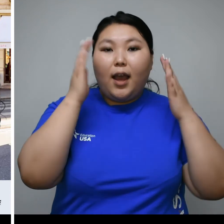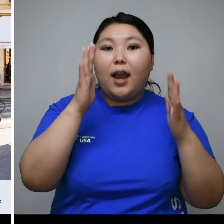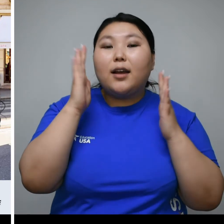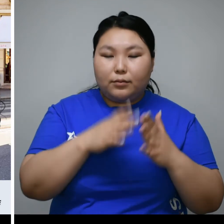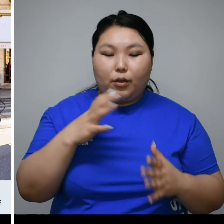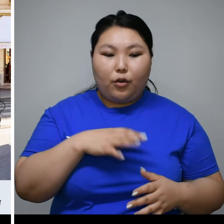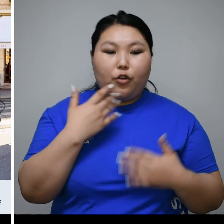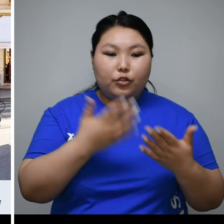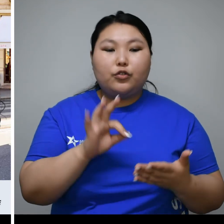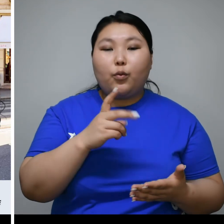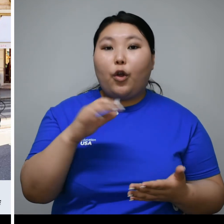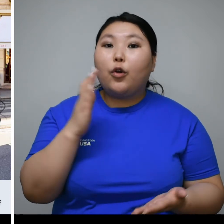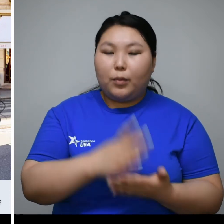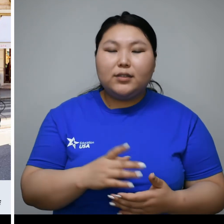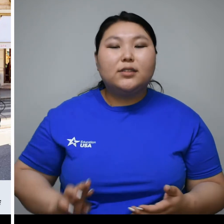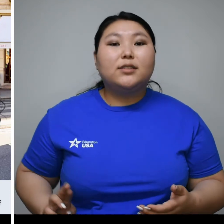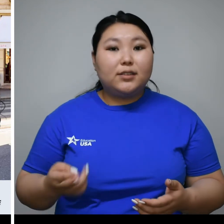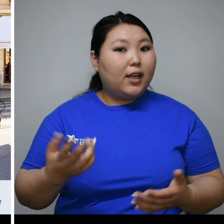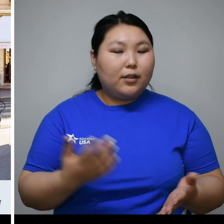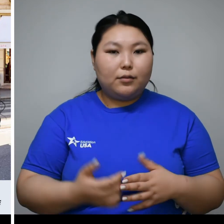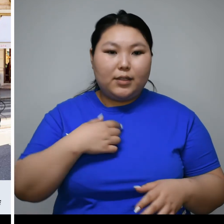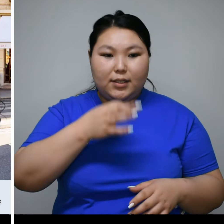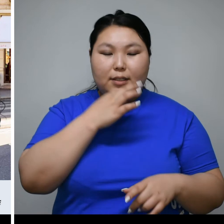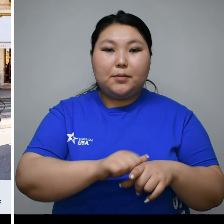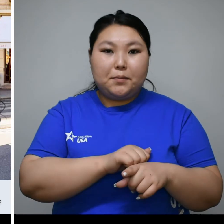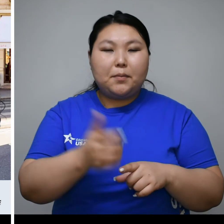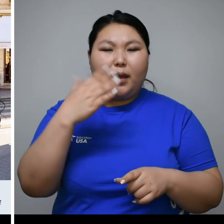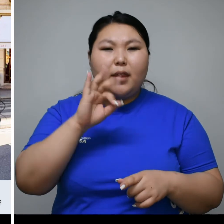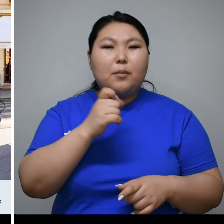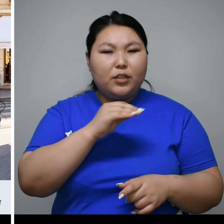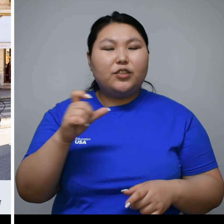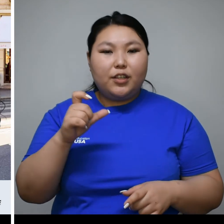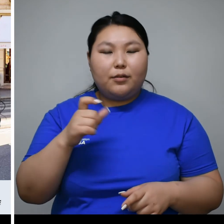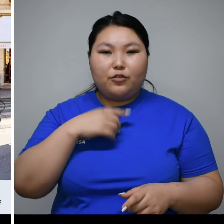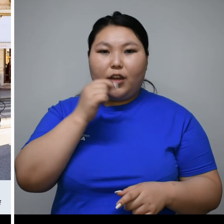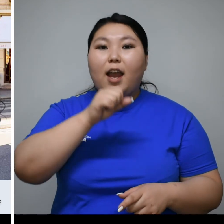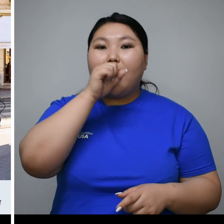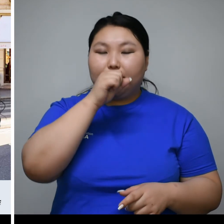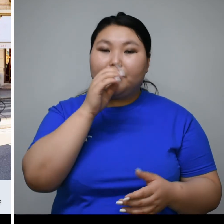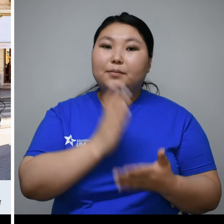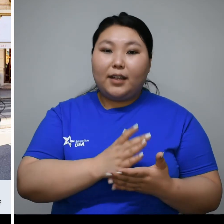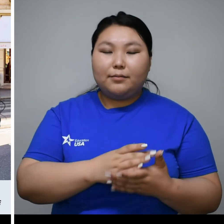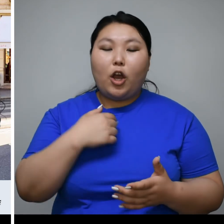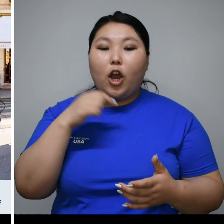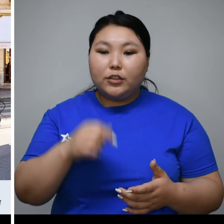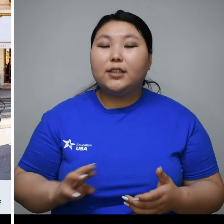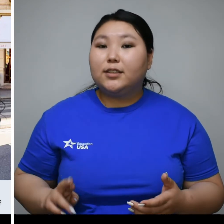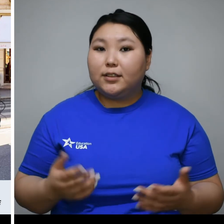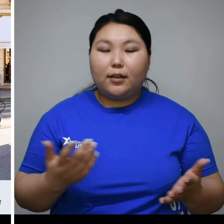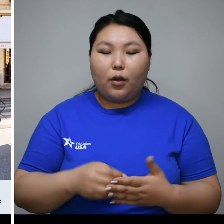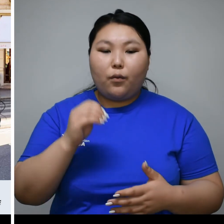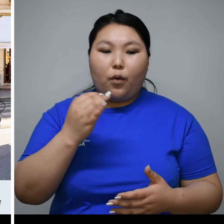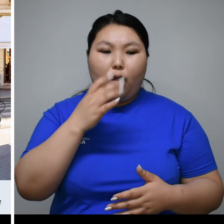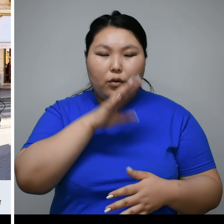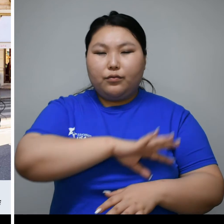дээр анхаараараа гэд өгөх зөвлөгөөнүүд байна. Ягаад гэвэл би бас эртхэн бэлдэж байдаг байж дээ гэж яахан харамсаж байгаа. Одоо ягаад